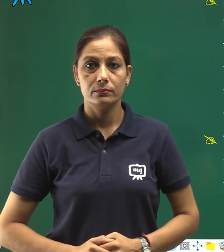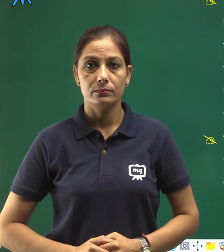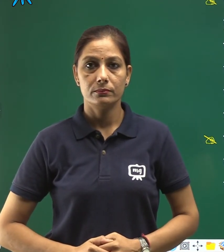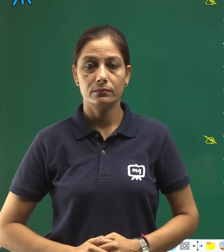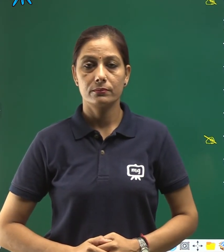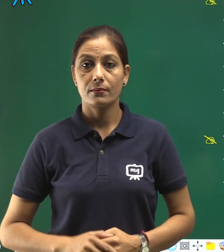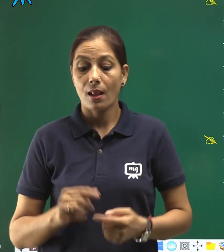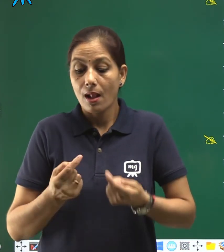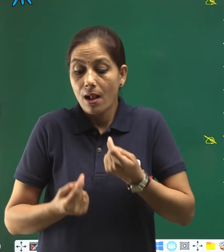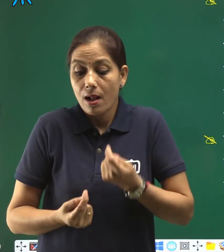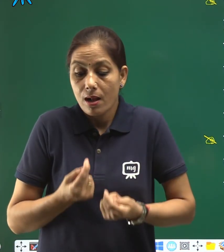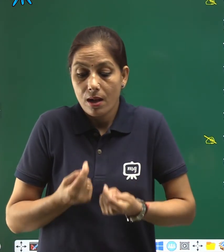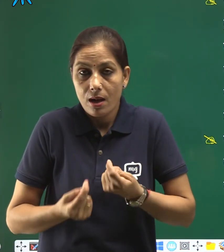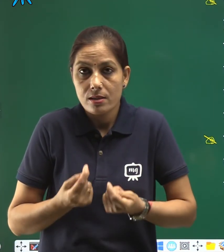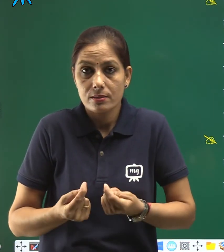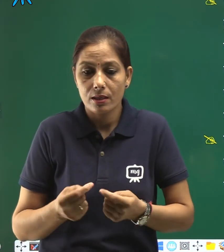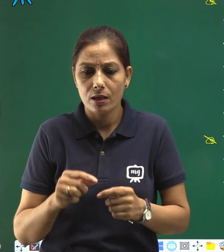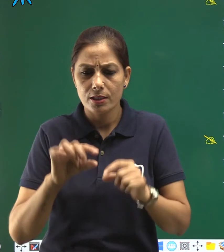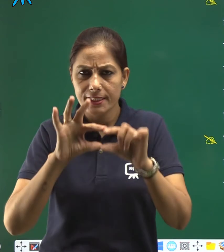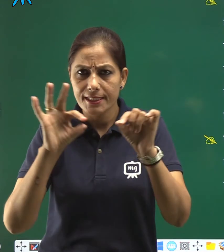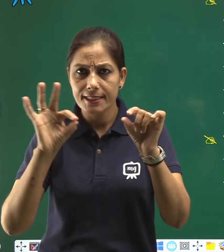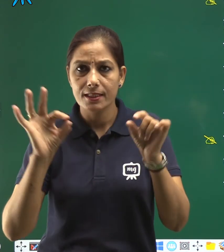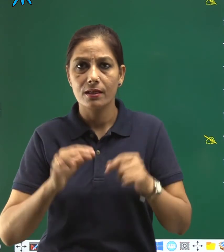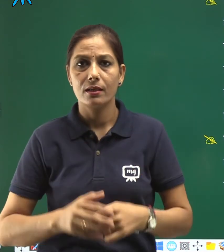सरकंडे का अर्थात घास का